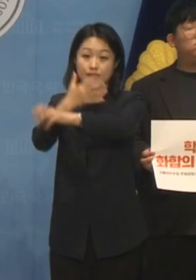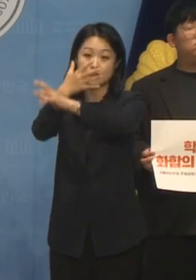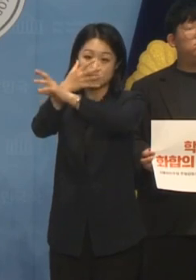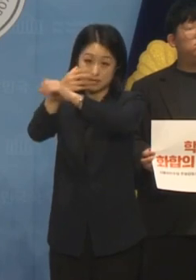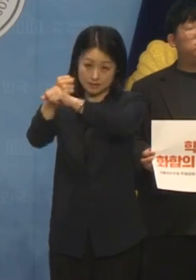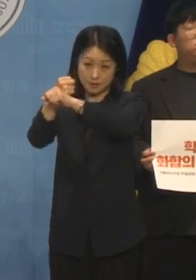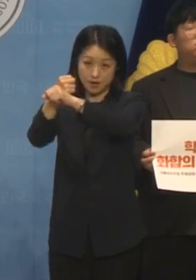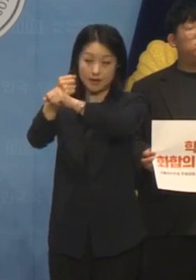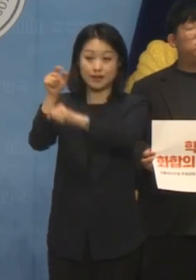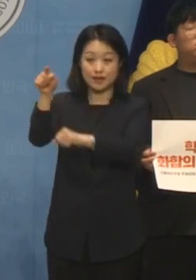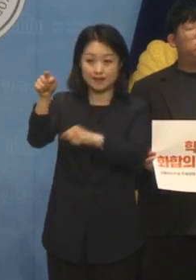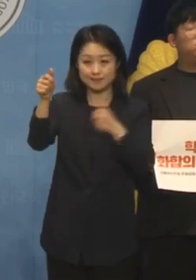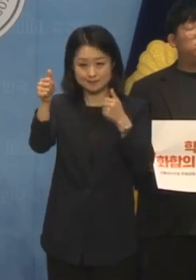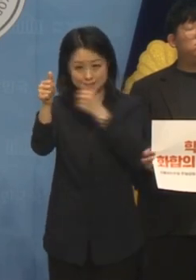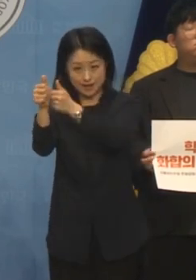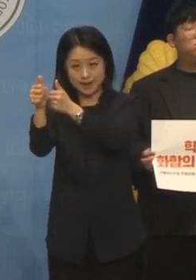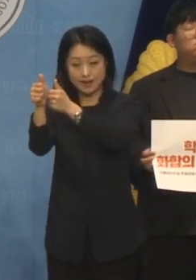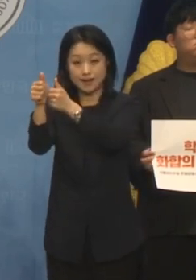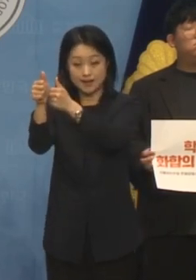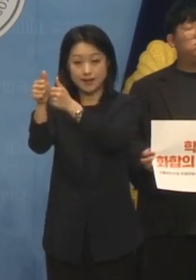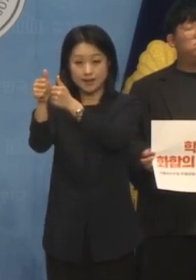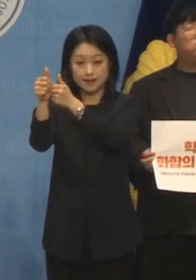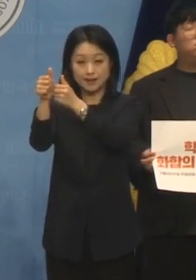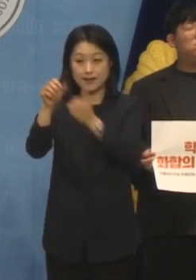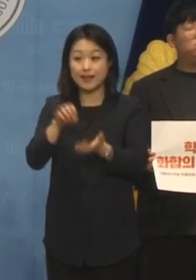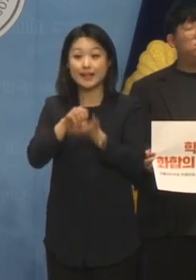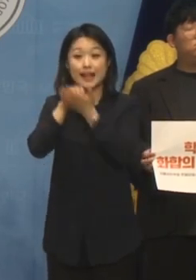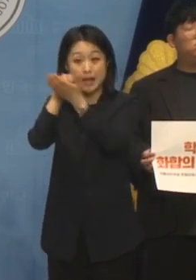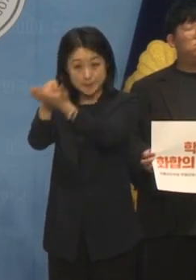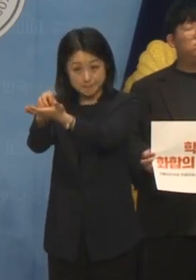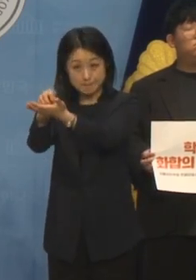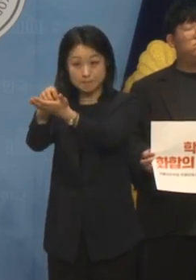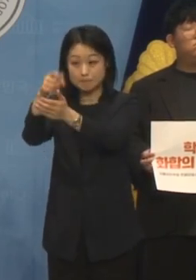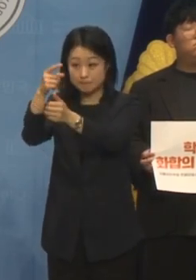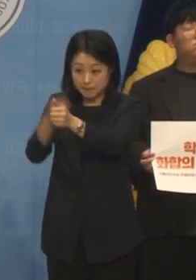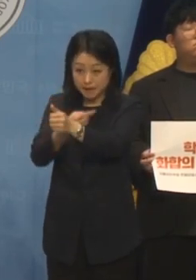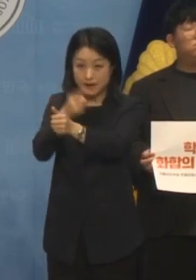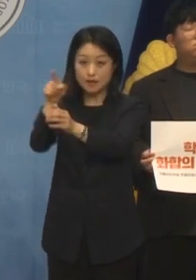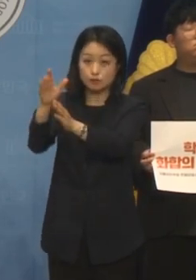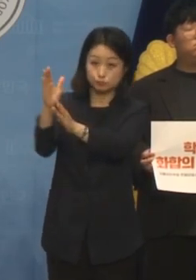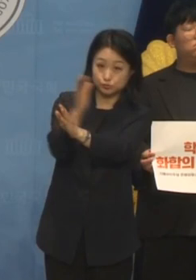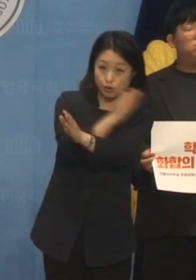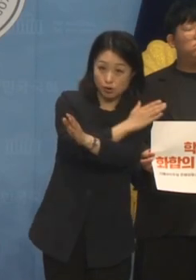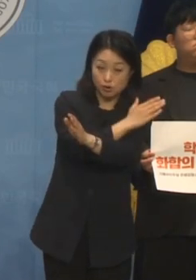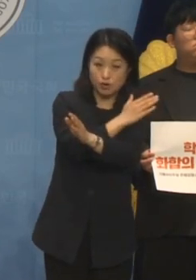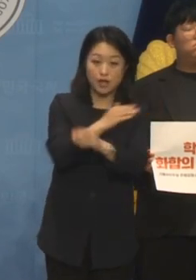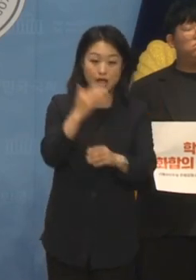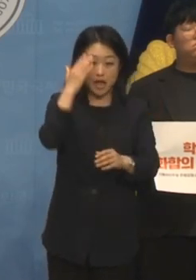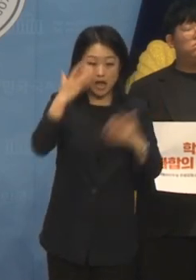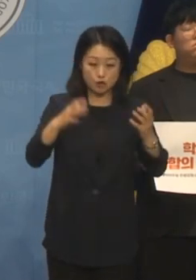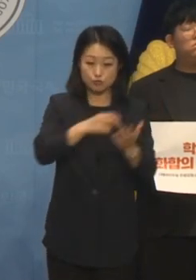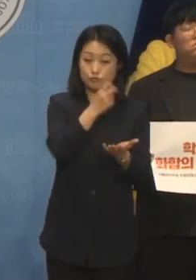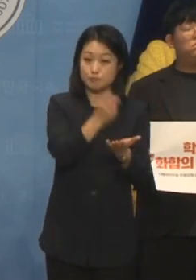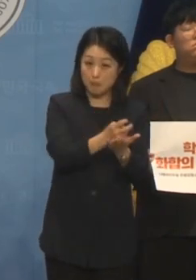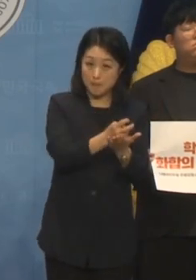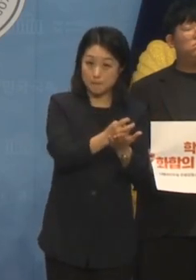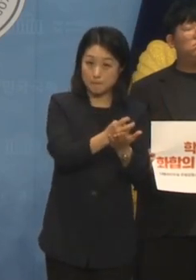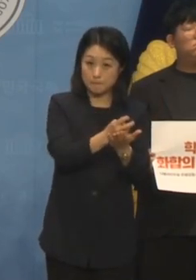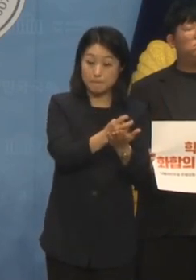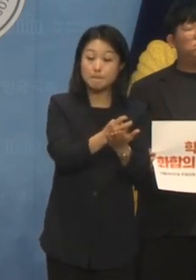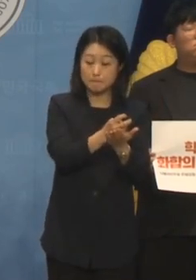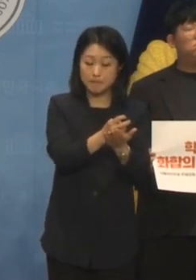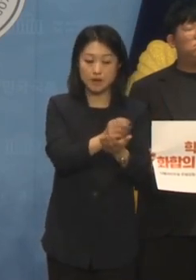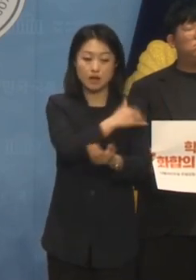아동 권리 협약에 가입한 순간부터 사실은 이게 국내법적 효력을 가질 수밖에